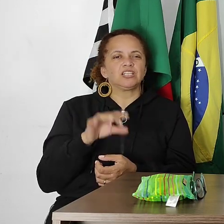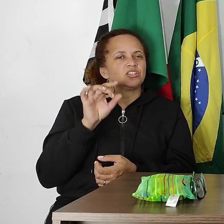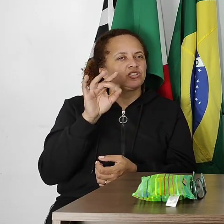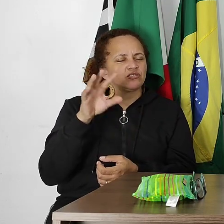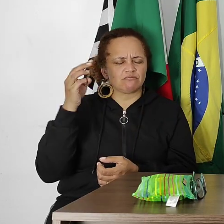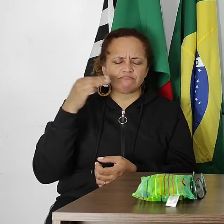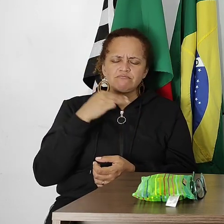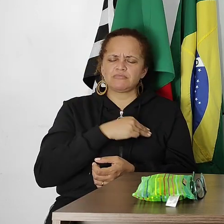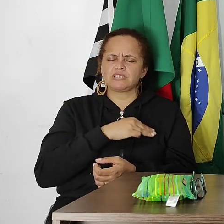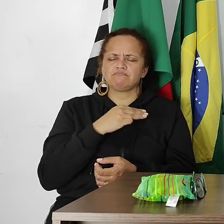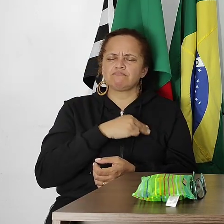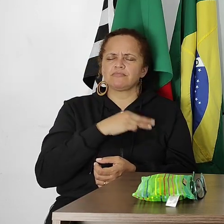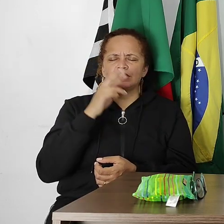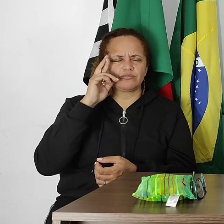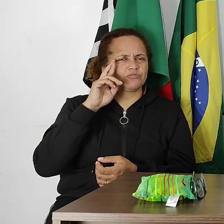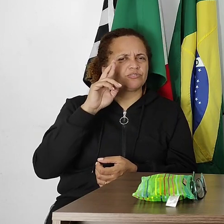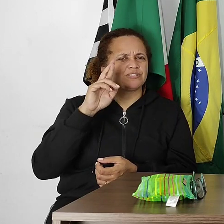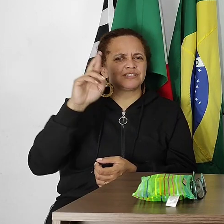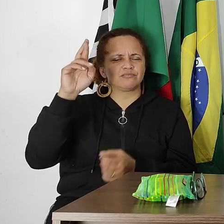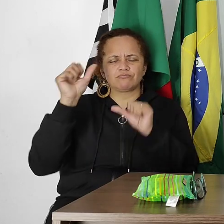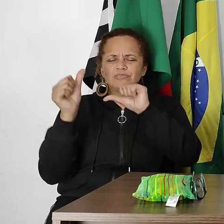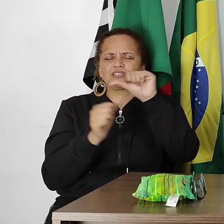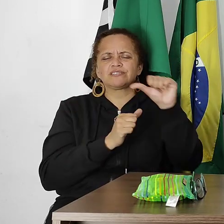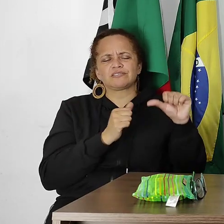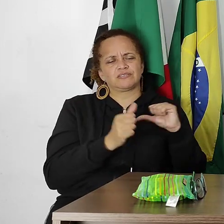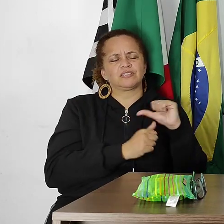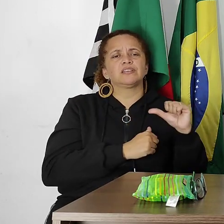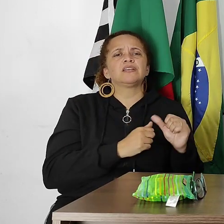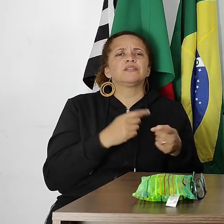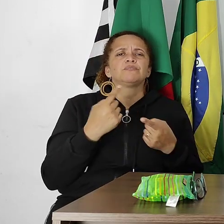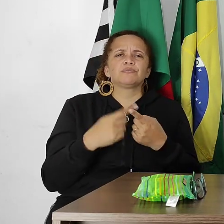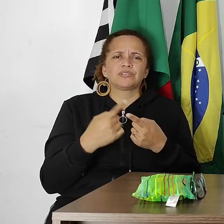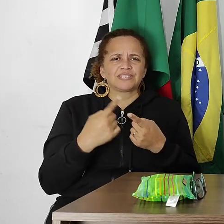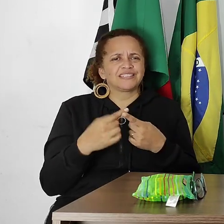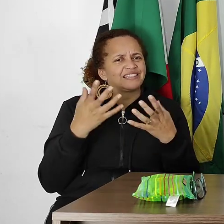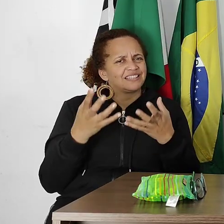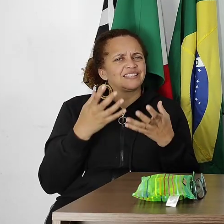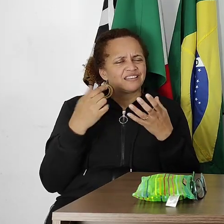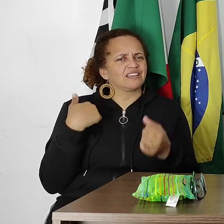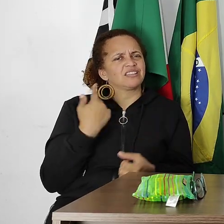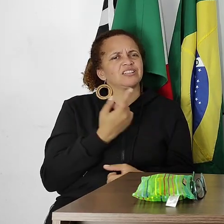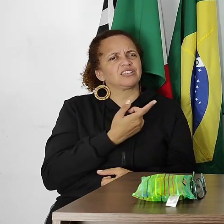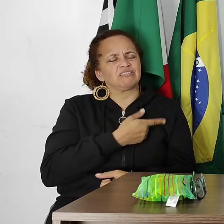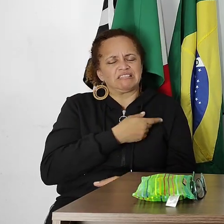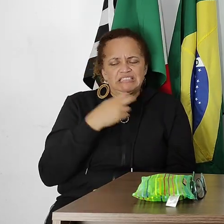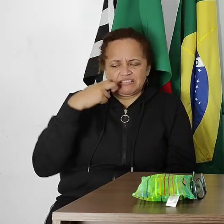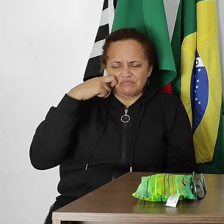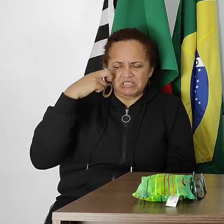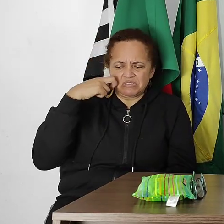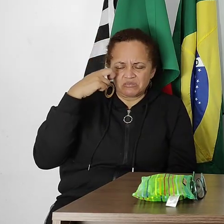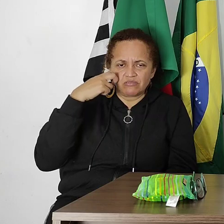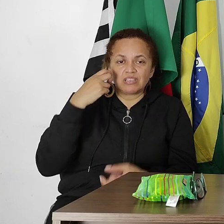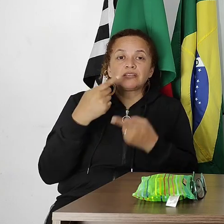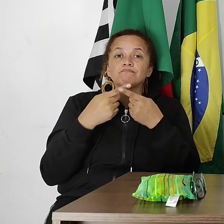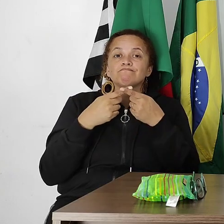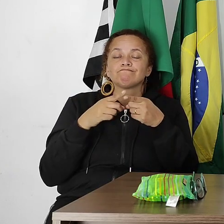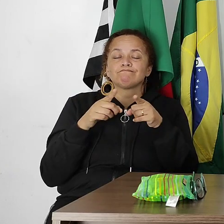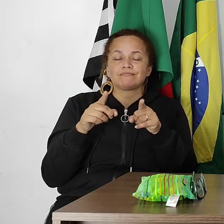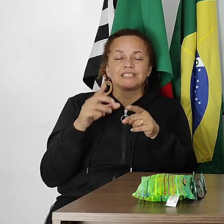do Senhor, porque Ele quer mesmo nos envergonhar, mostrar que a gente, né, não vale nada, mas Deus é tão